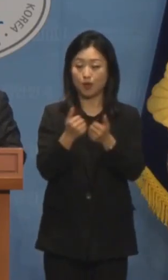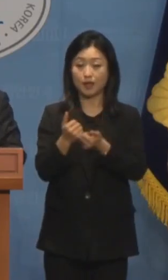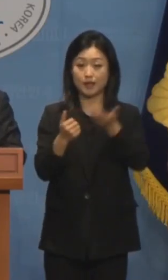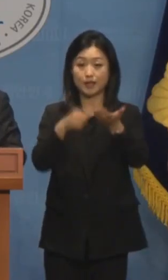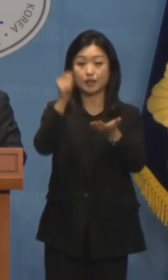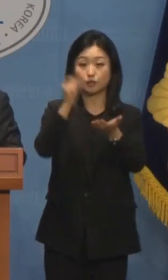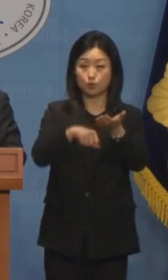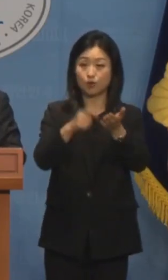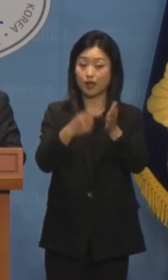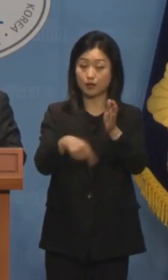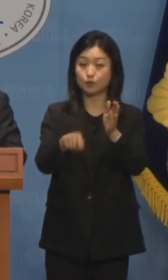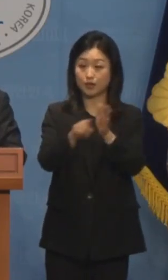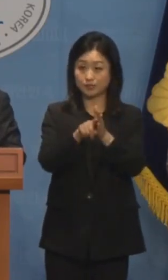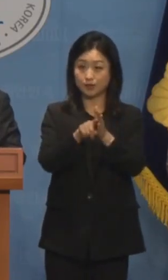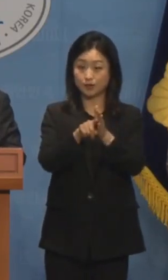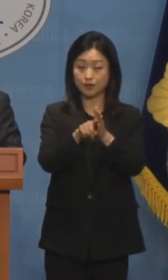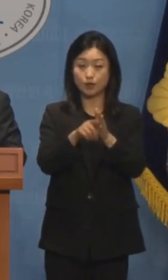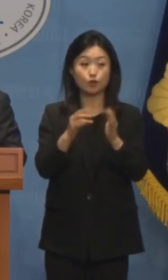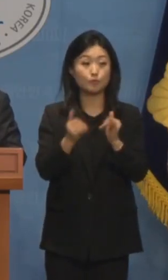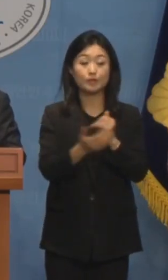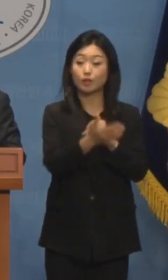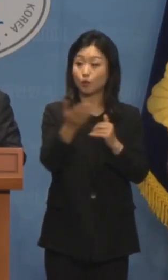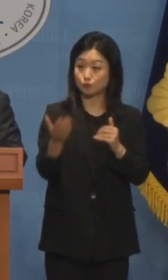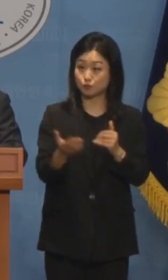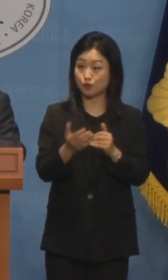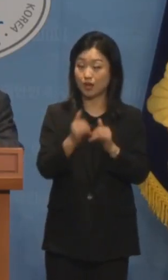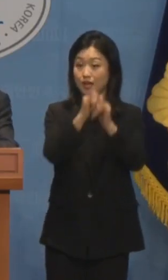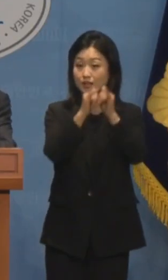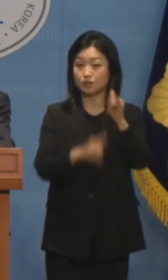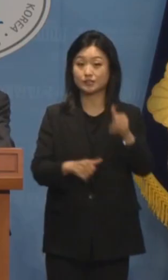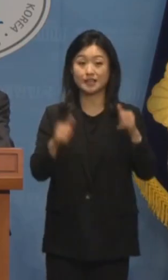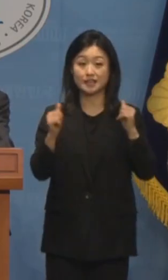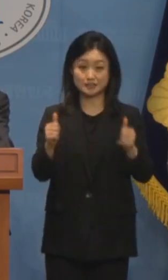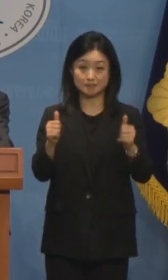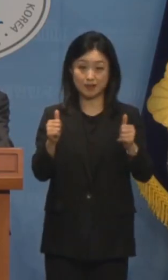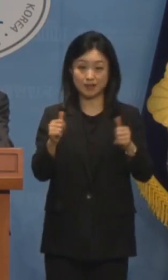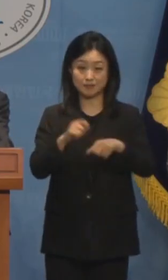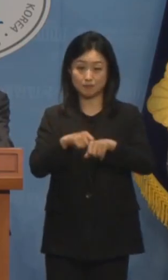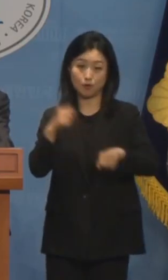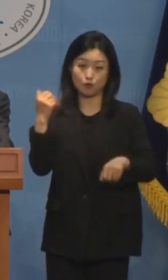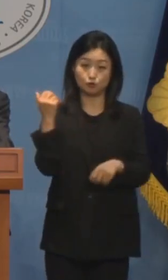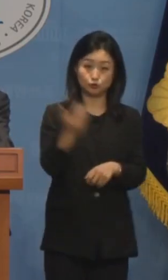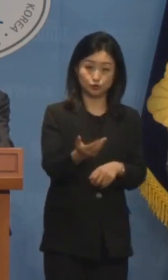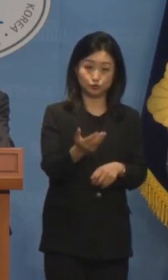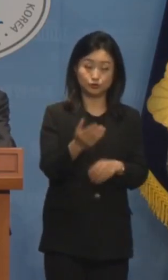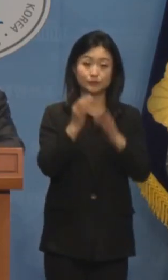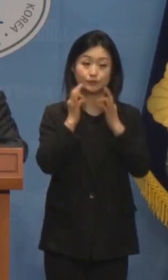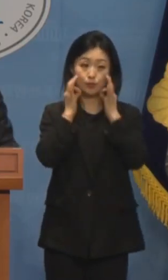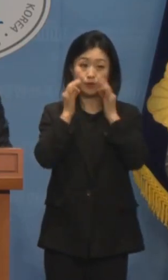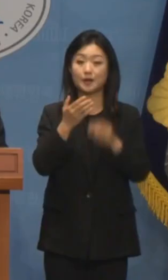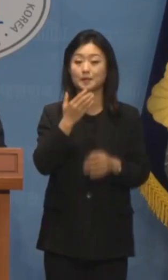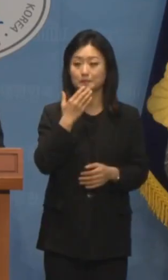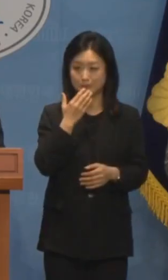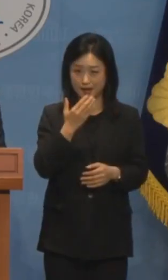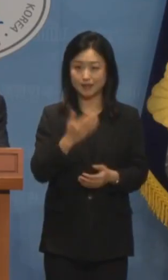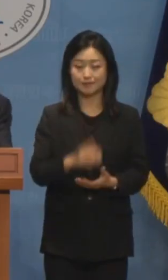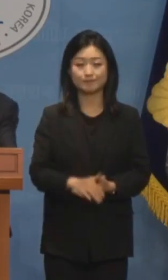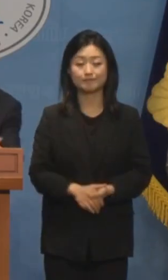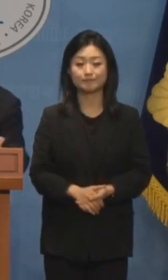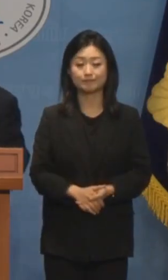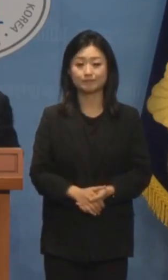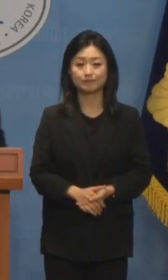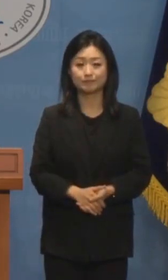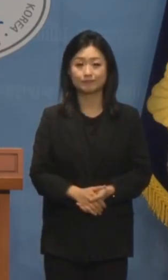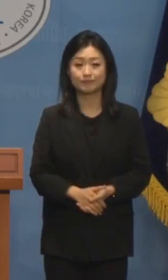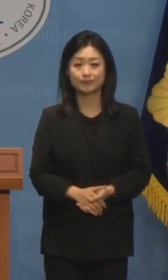위해서 통화해서 국민과 역사의 심판을 윤석열 정권이 받도록 반드시 하겠습니다. 고맙습니다.